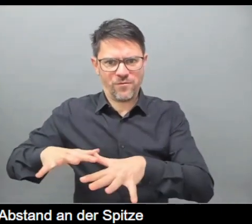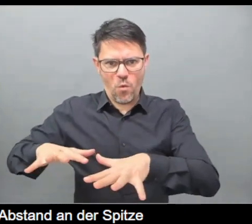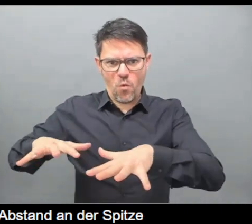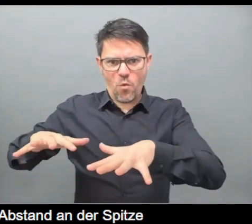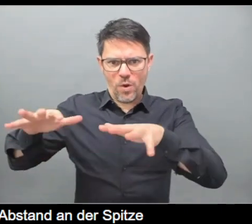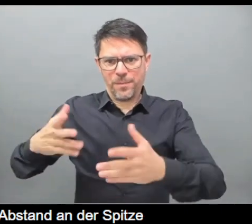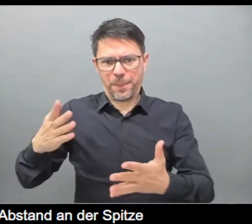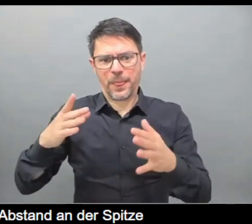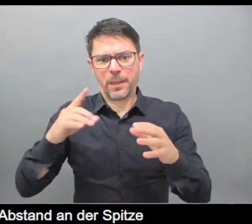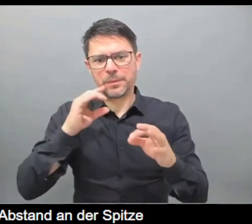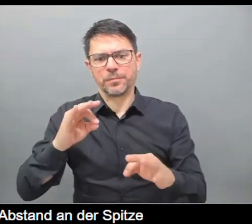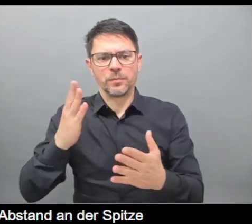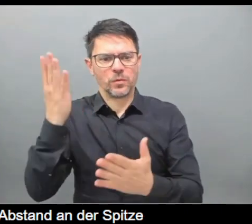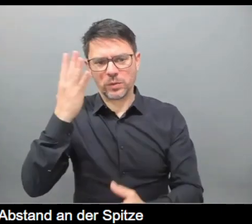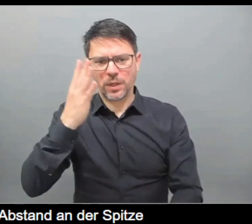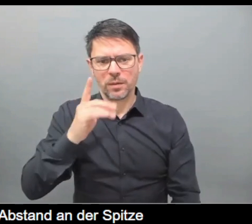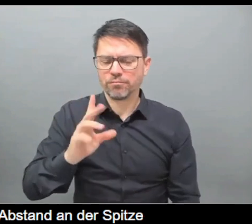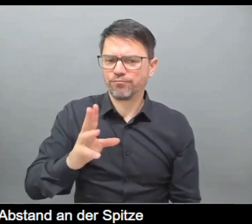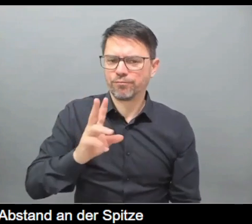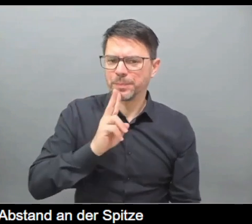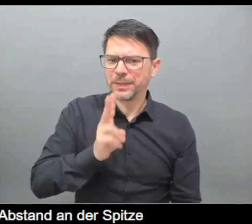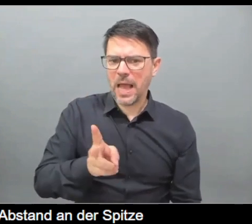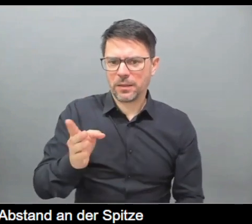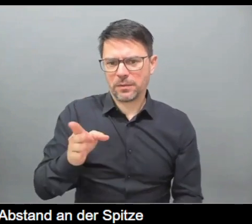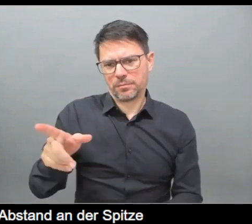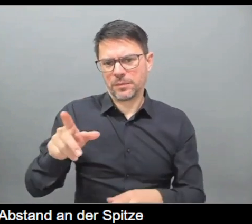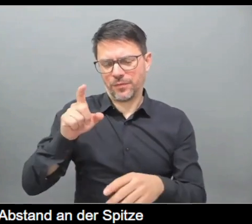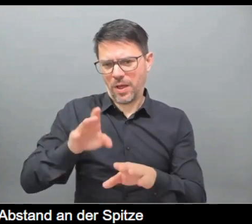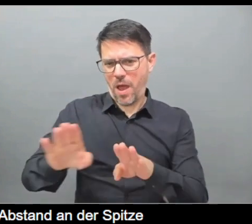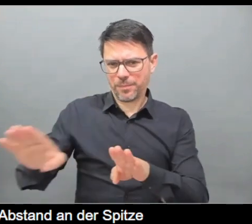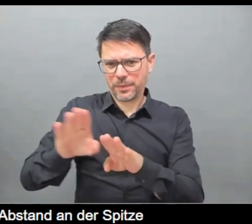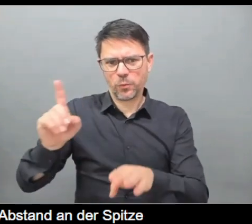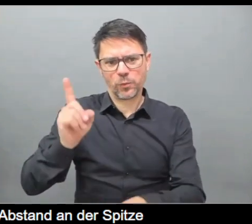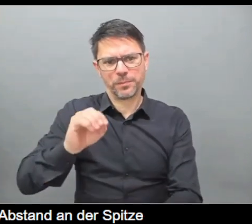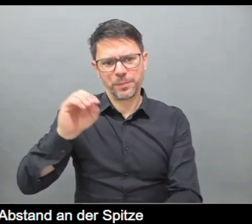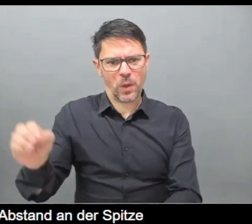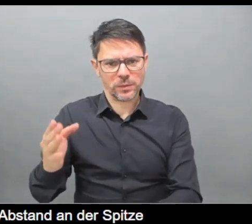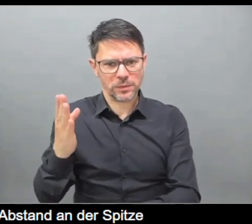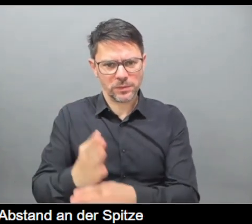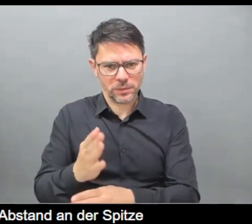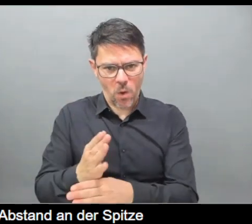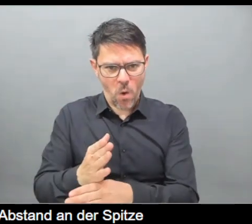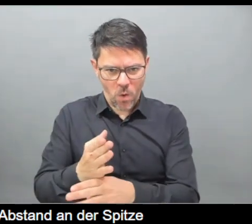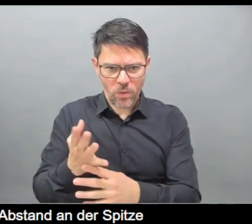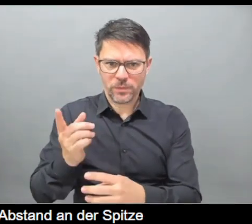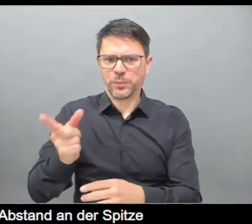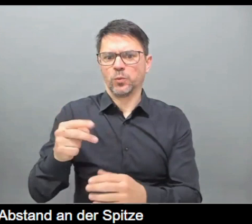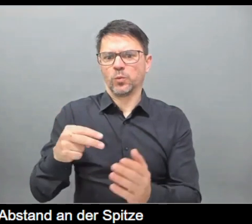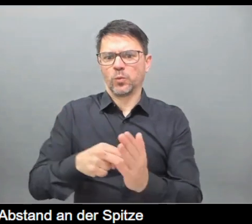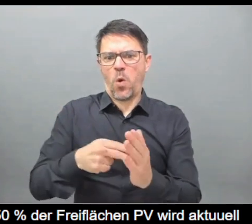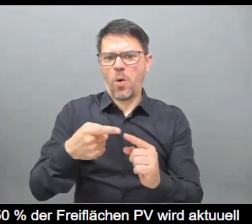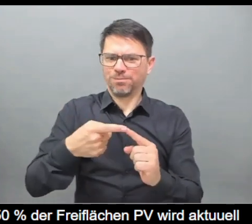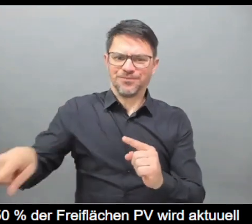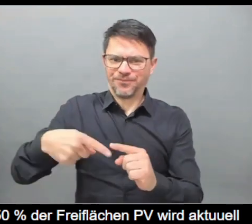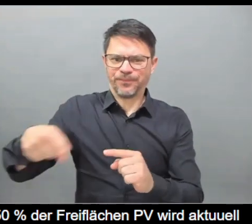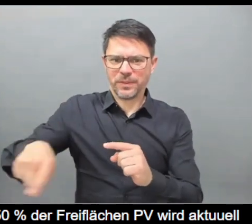Deshalb starten wir jetzt auch zunehmend, Aktionen mit Speichern, Strom vor Ort abzufangen und gar nicht erst in die